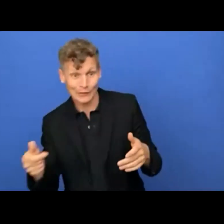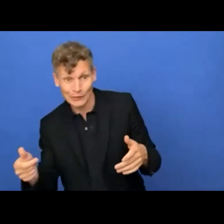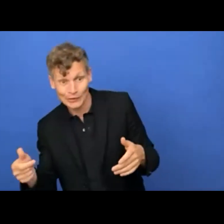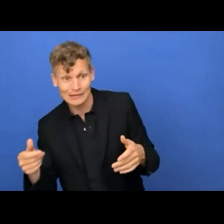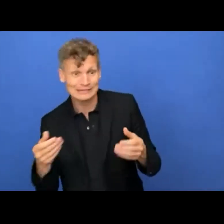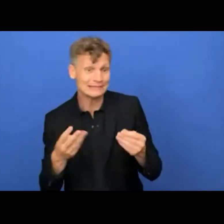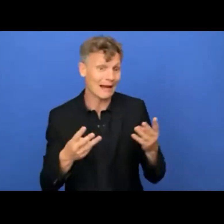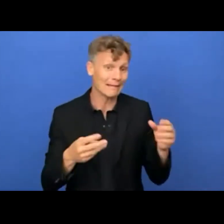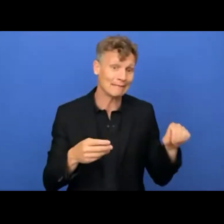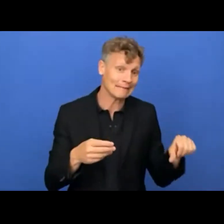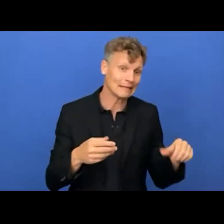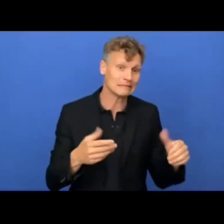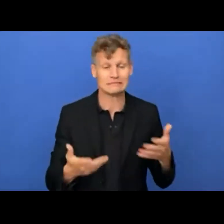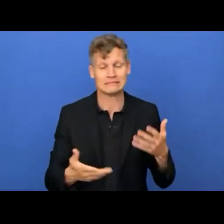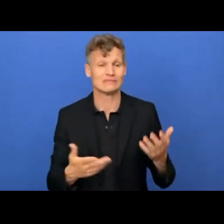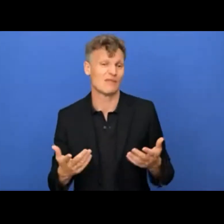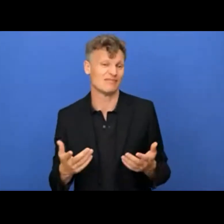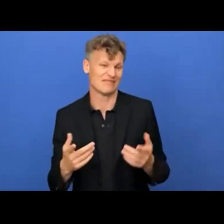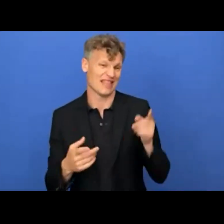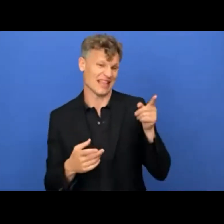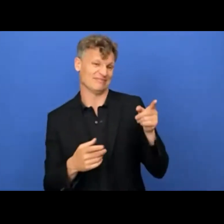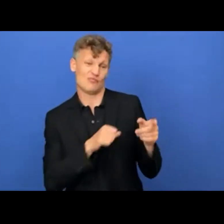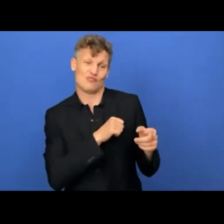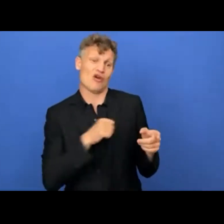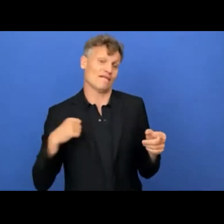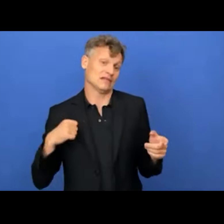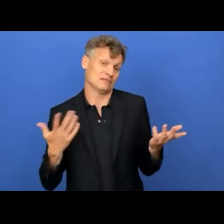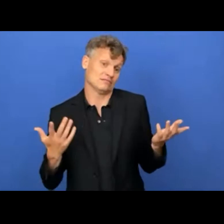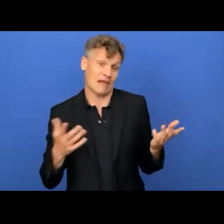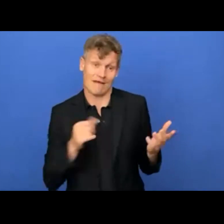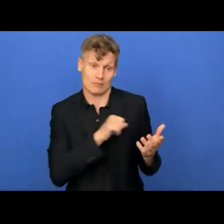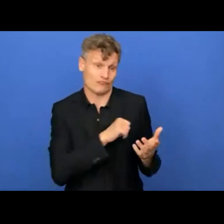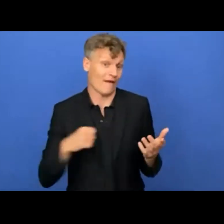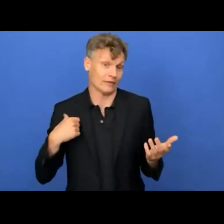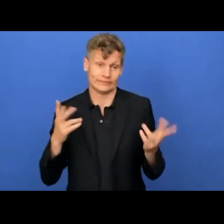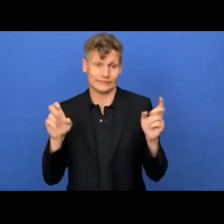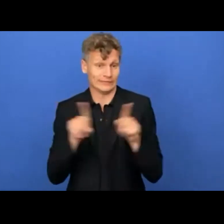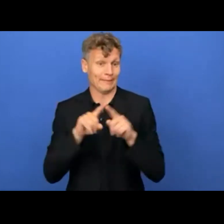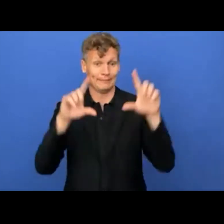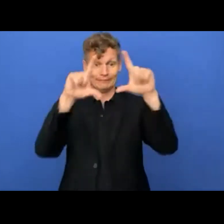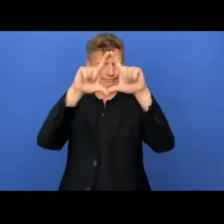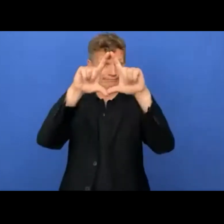Tout particulièrement lorsqu'il y a cette question des prestataires privés qui, encore une fois,